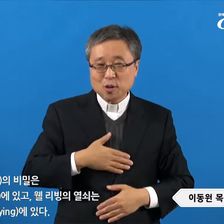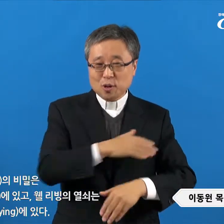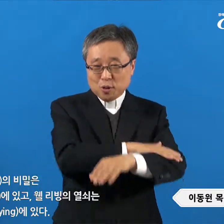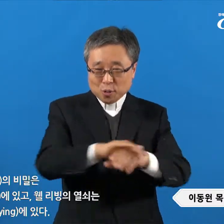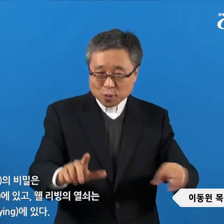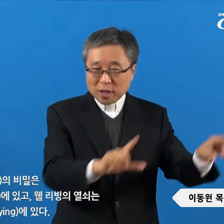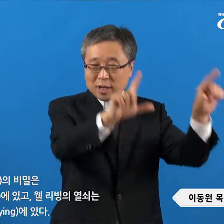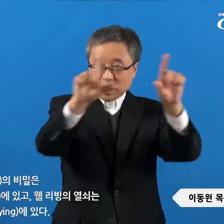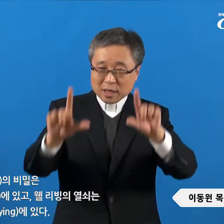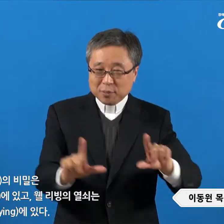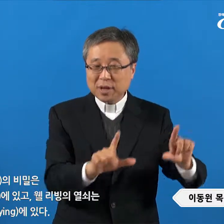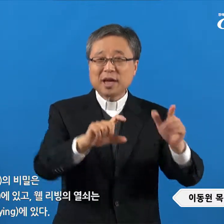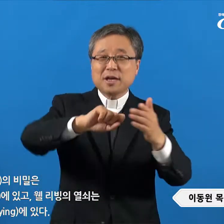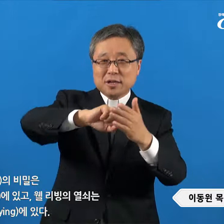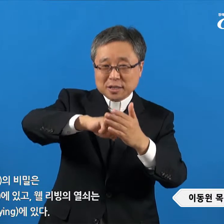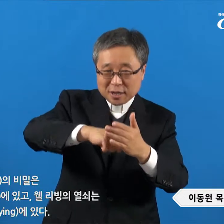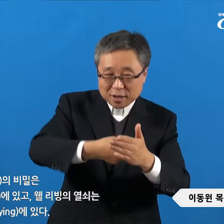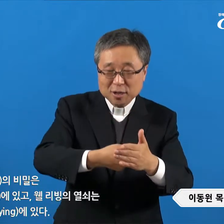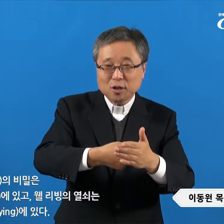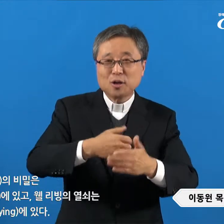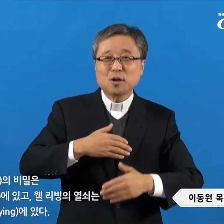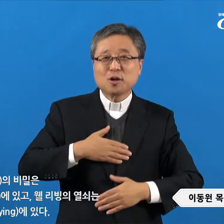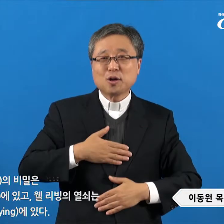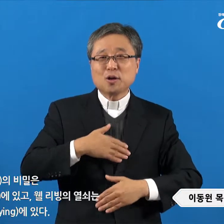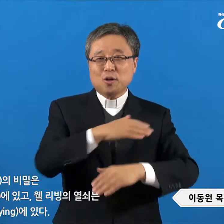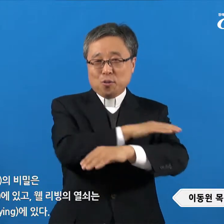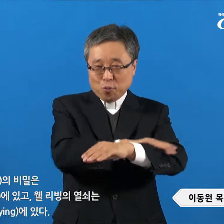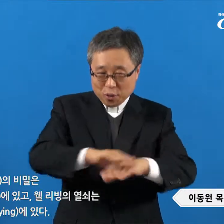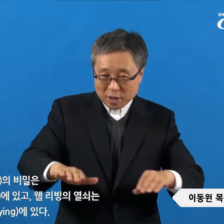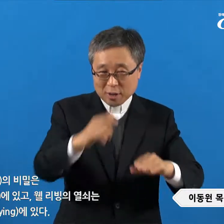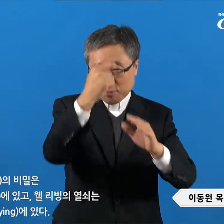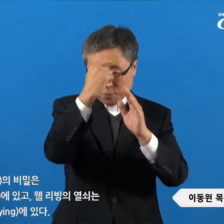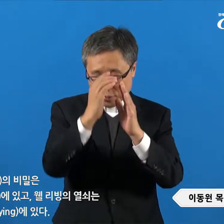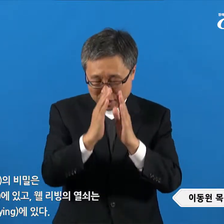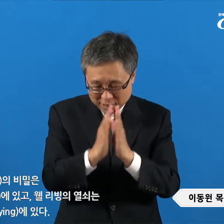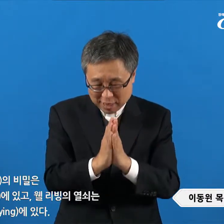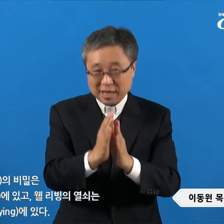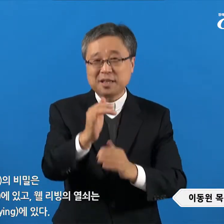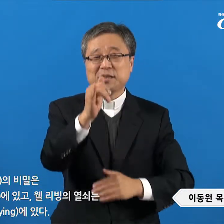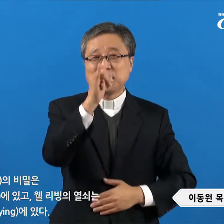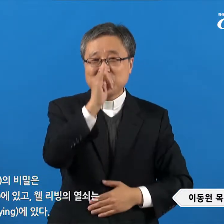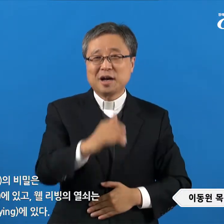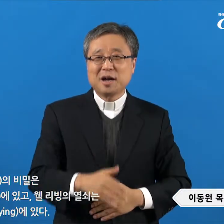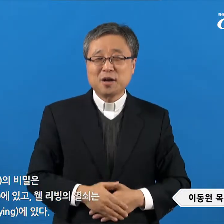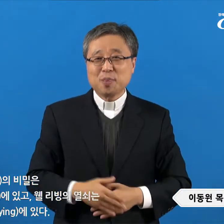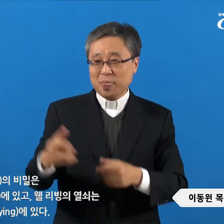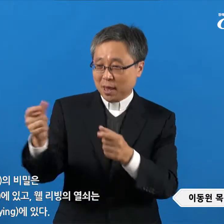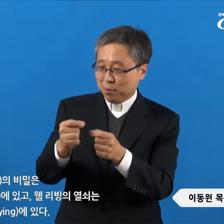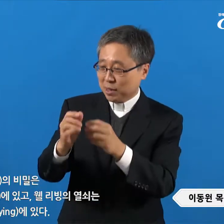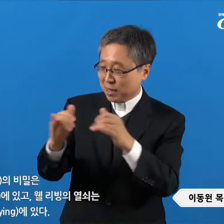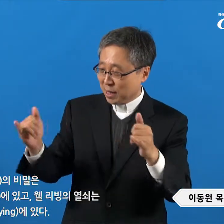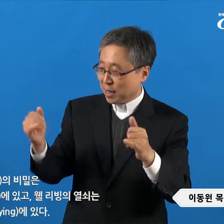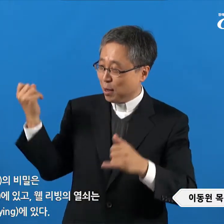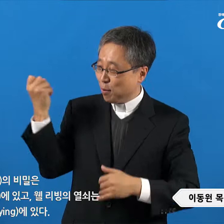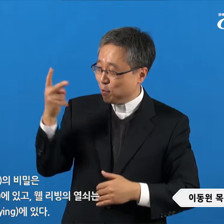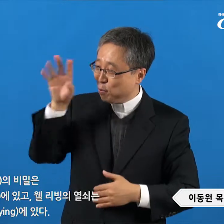living의 열쇠는 well praying에 있다. 옆에 사람하고 한번 복습해 보시기